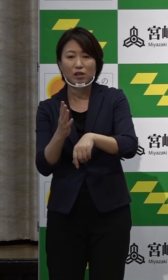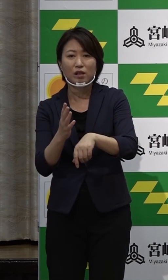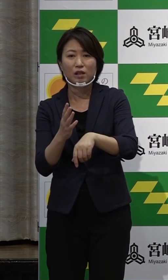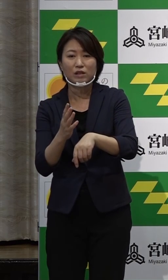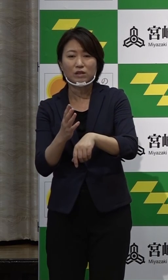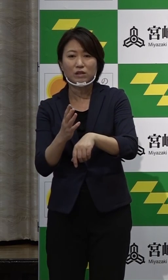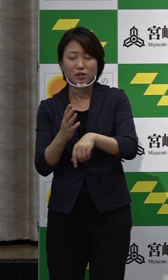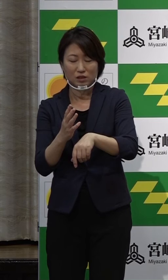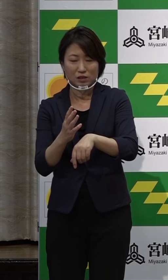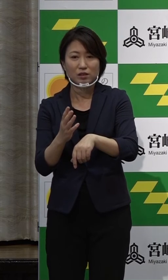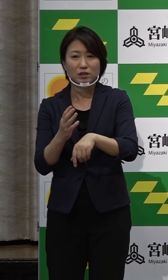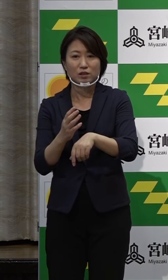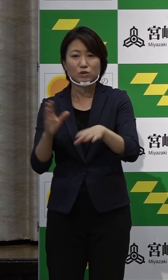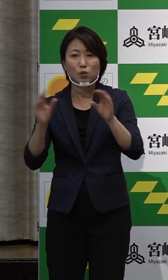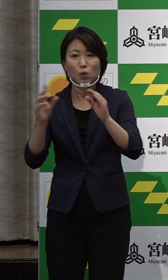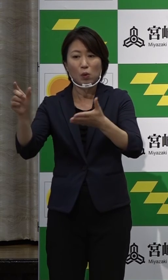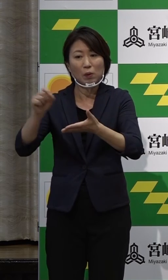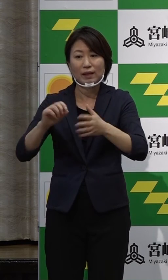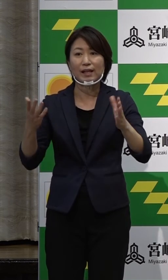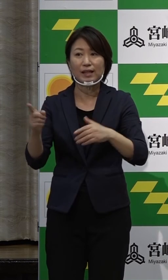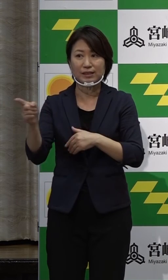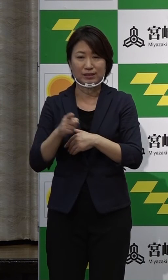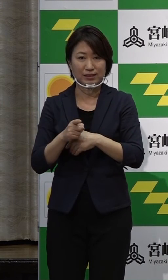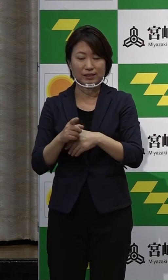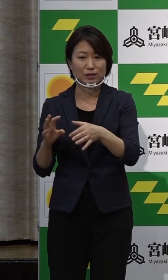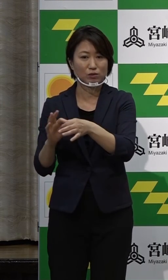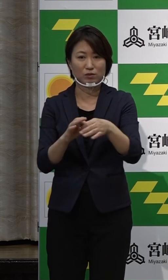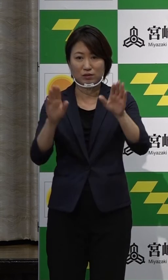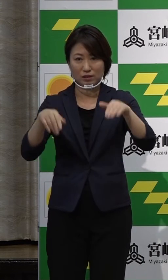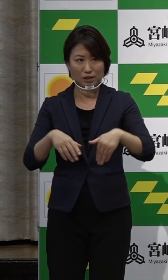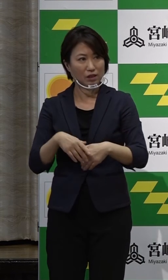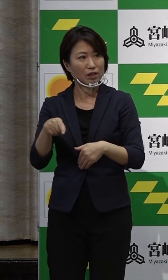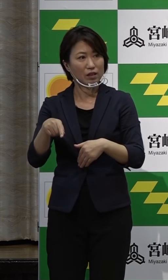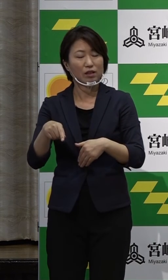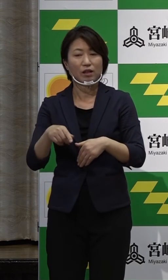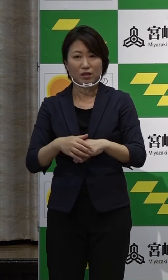出発点になったと思うんですけども、はい、今回のその